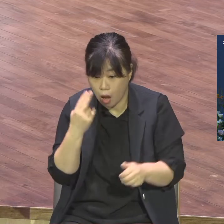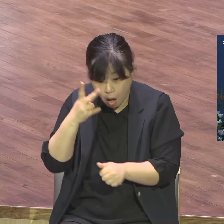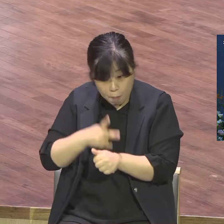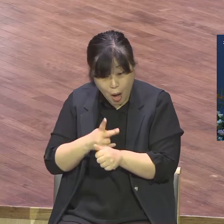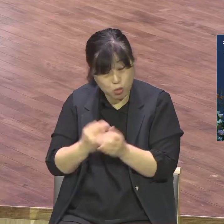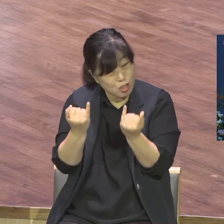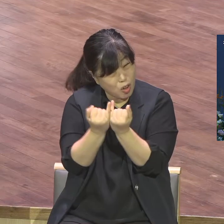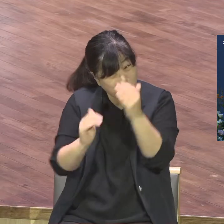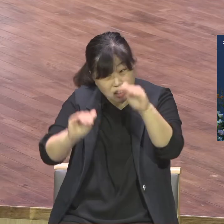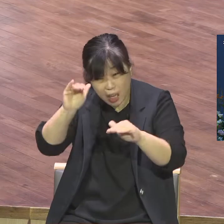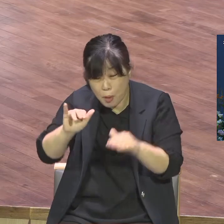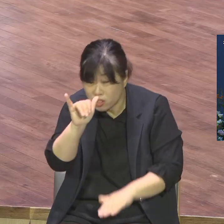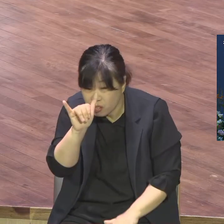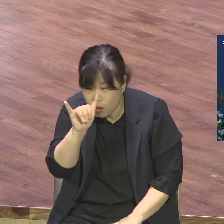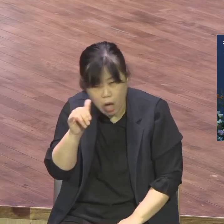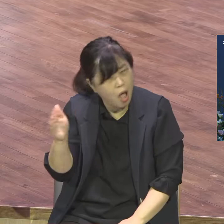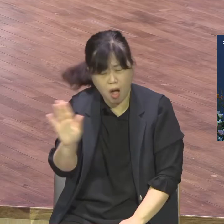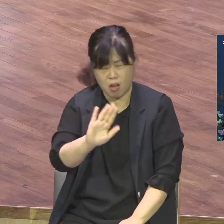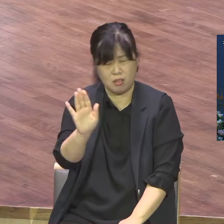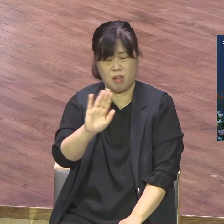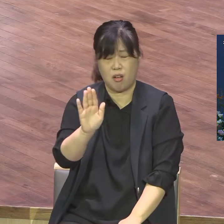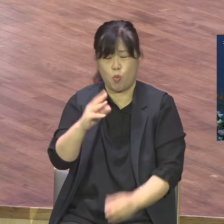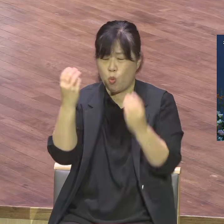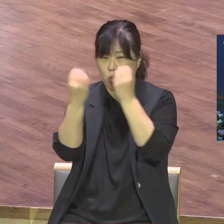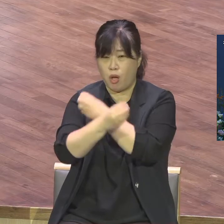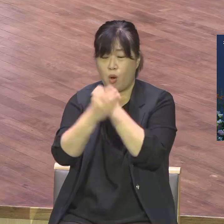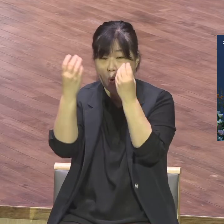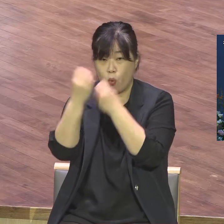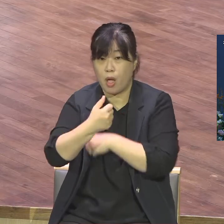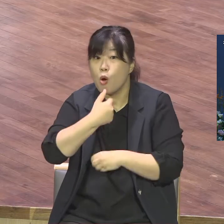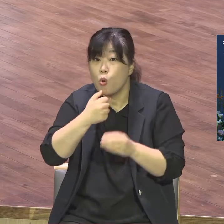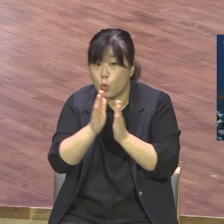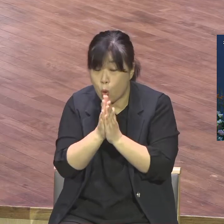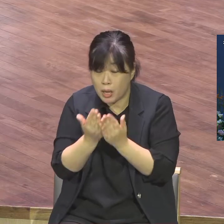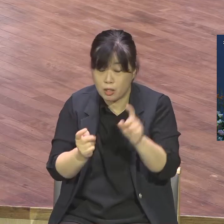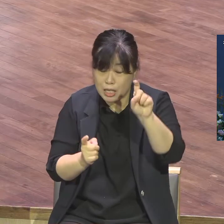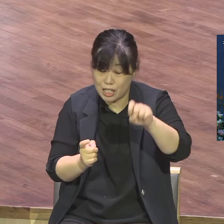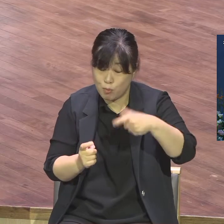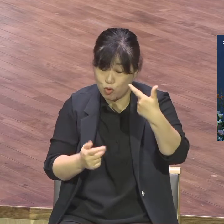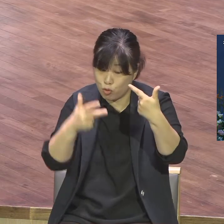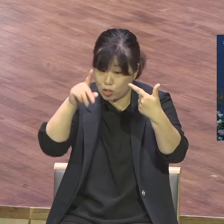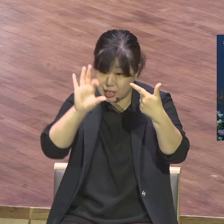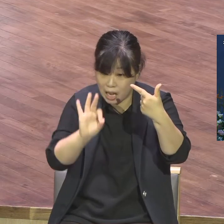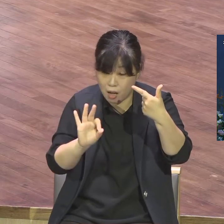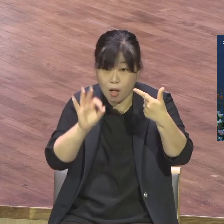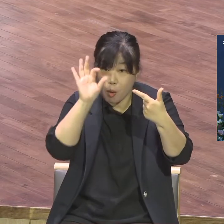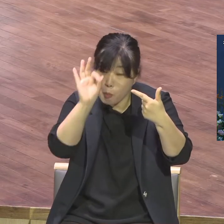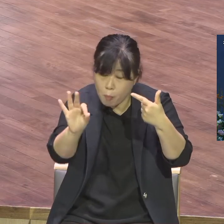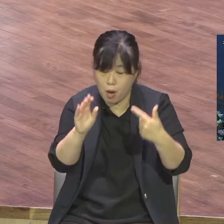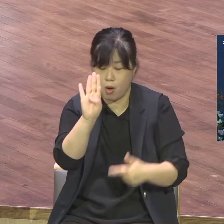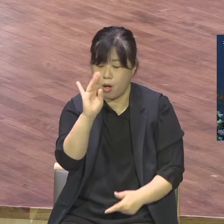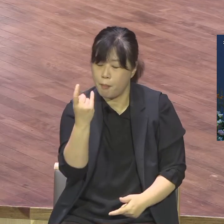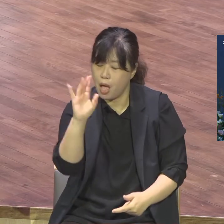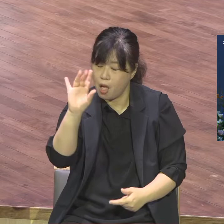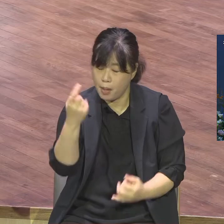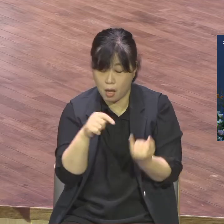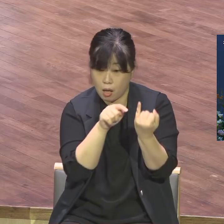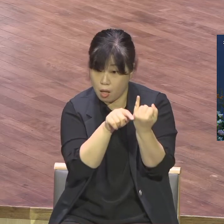아니잖아요. 그런데 왜 이런 말을 했을까? 로마서 16장에 사도 바울이 언급한 여성 사역자 베베를